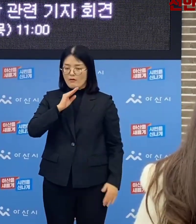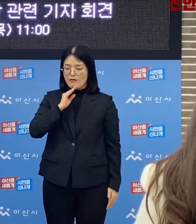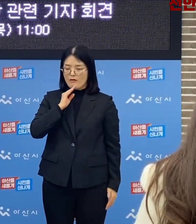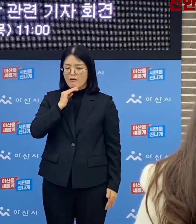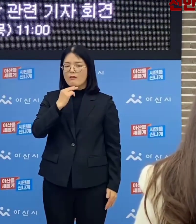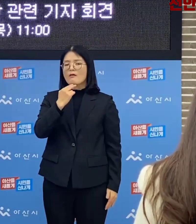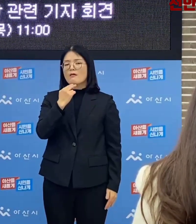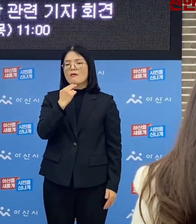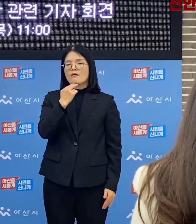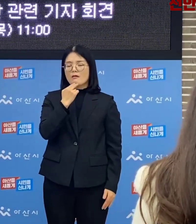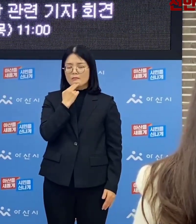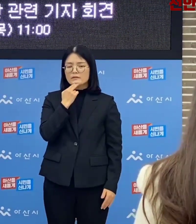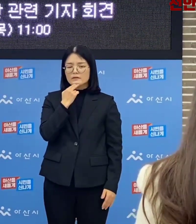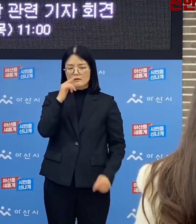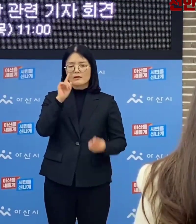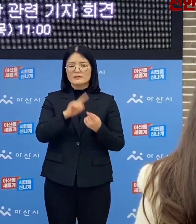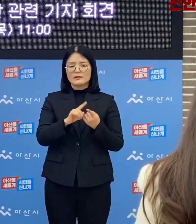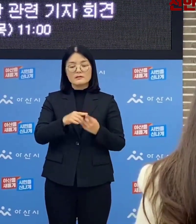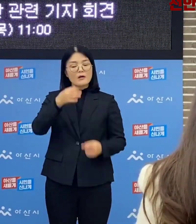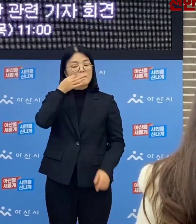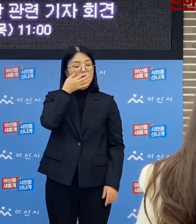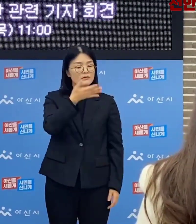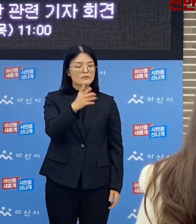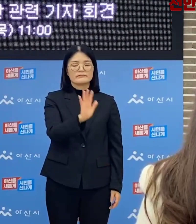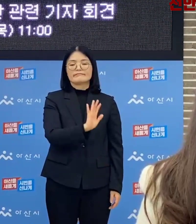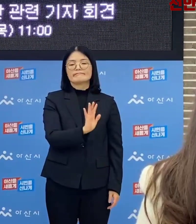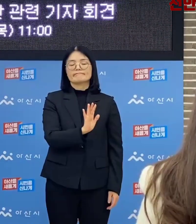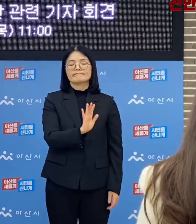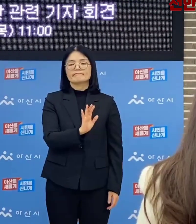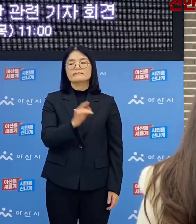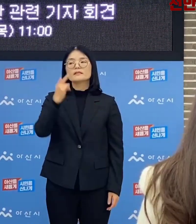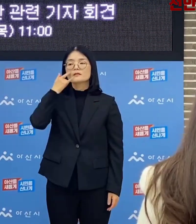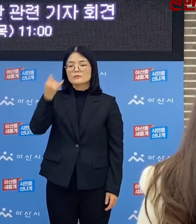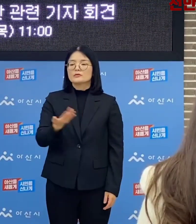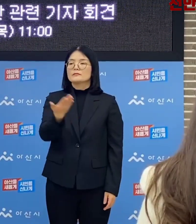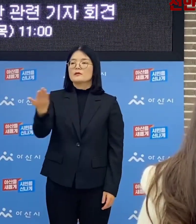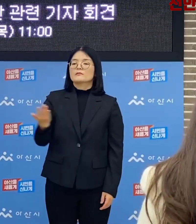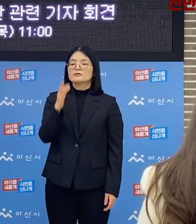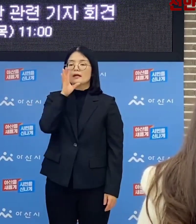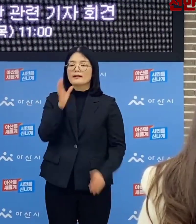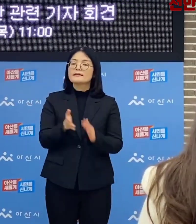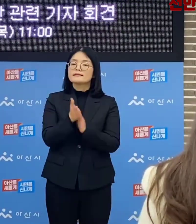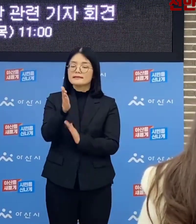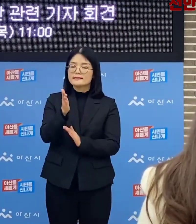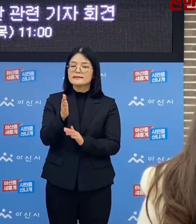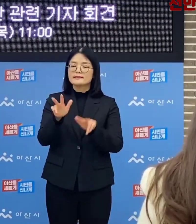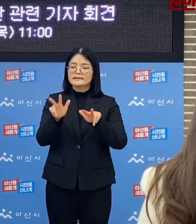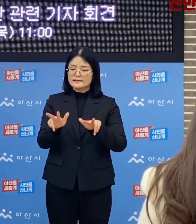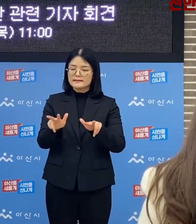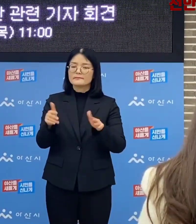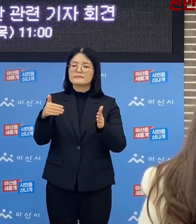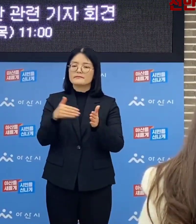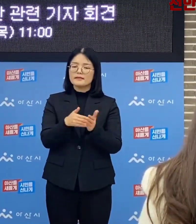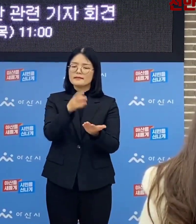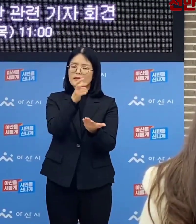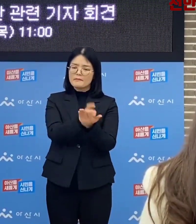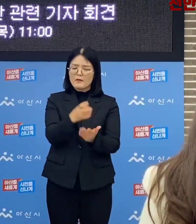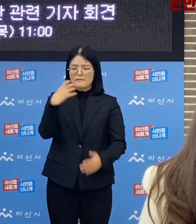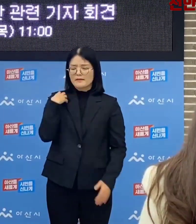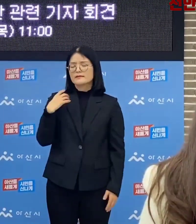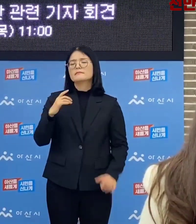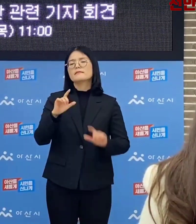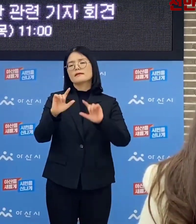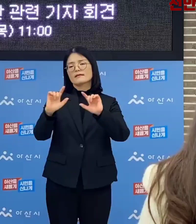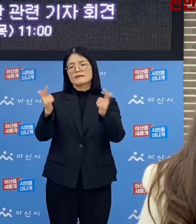시장이 되지는 않겠습니다. 학부모 여러분, 아산시는 그동안 법적 의무사항이 아님에도